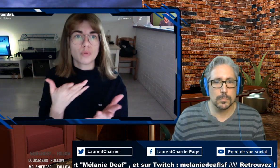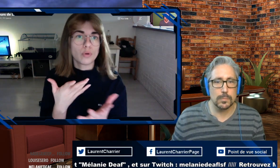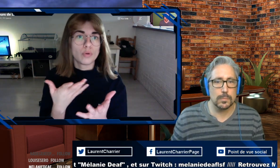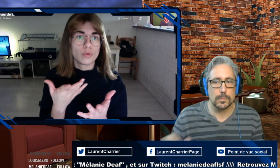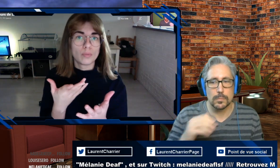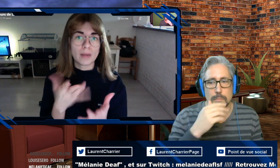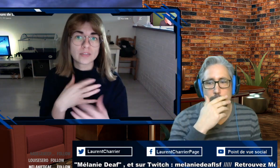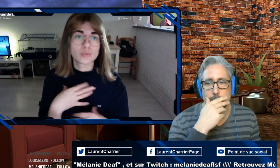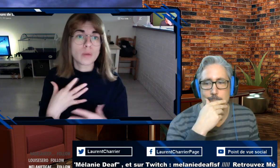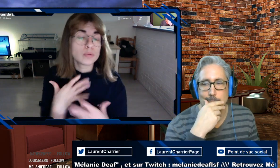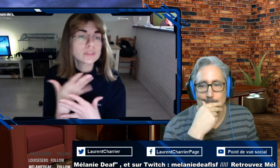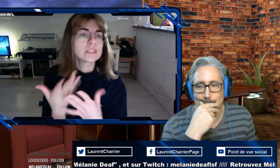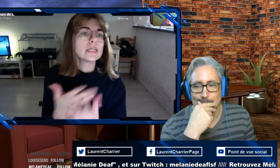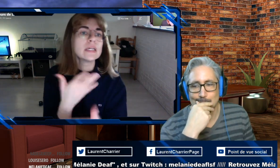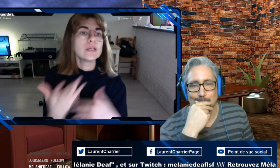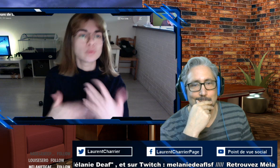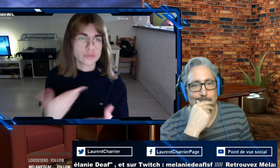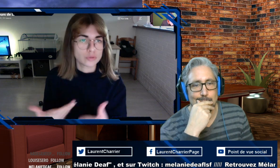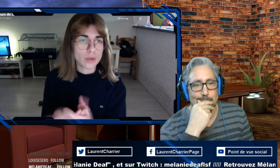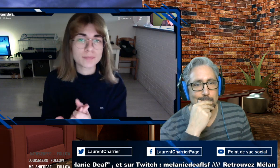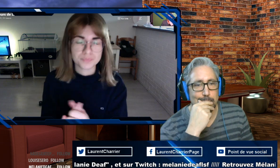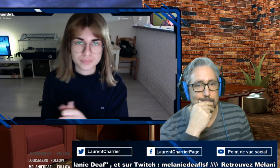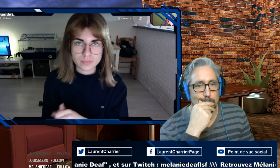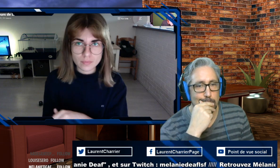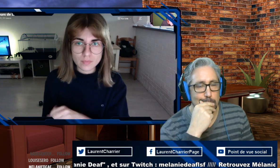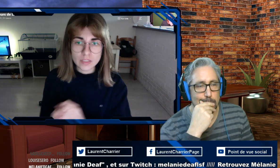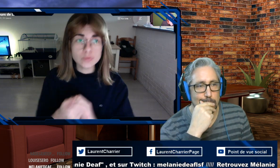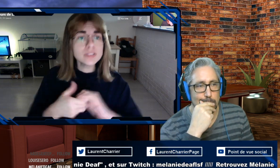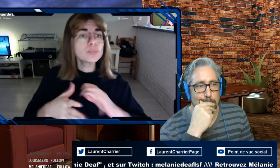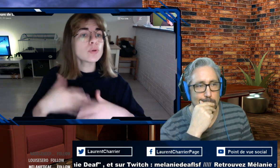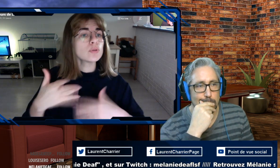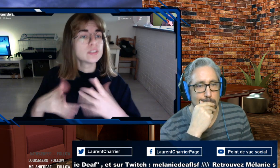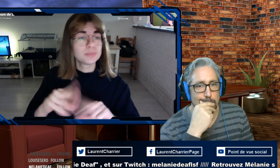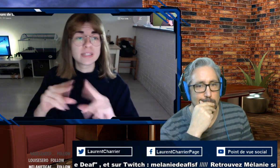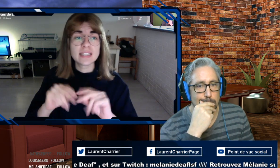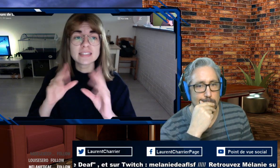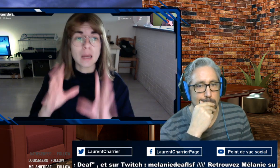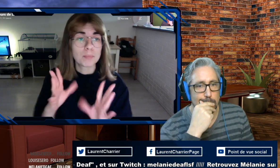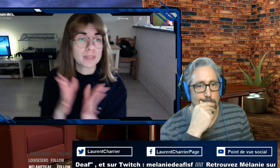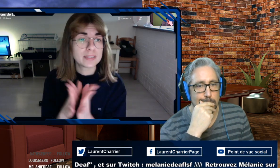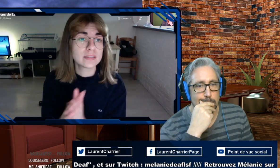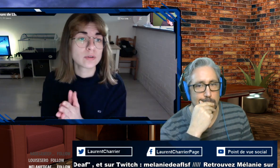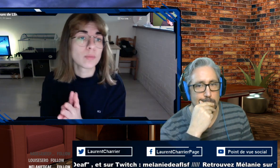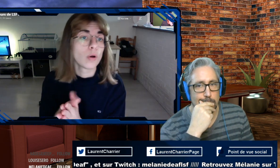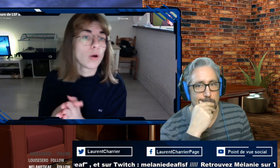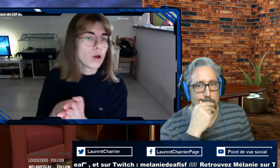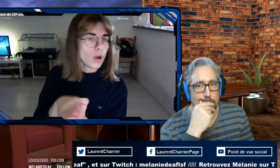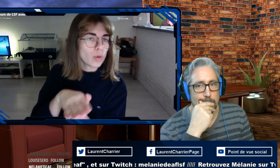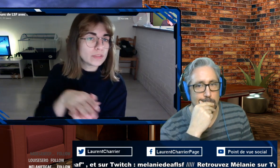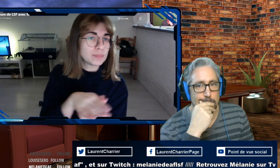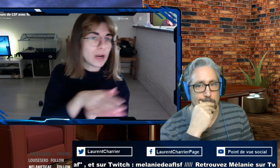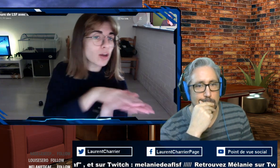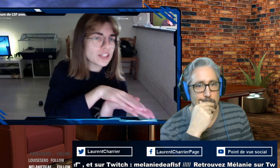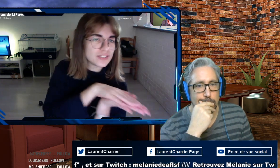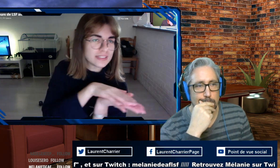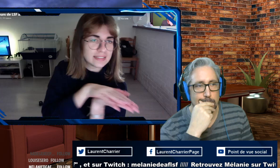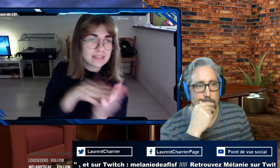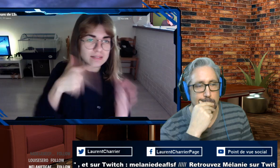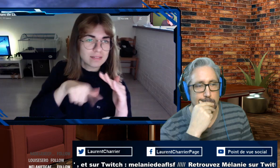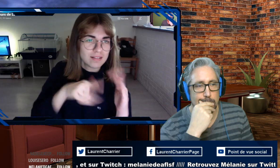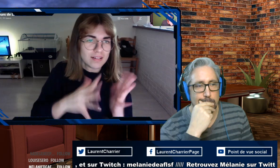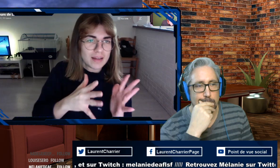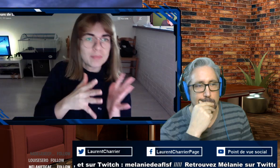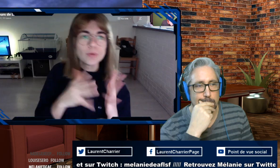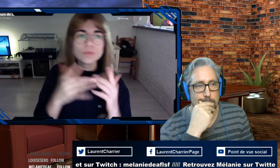turque, pas que tu peux abriter, quoi que ce soit, mais aussi pour expliquer les termes précis comme on dit pas langage des